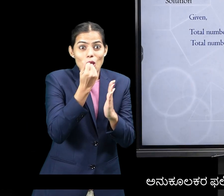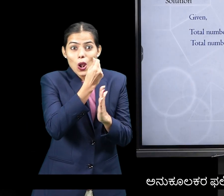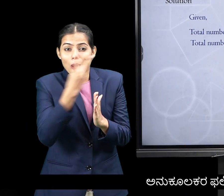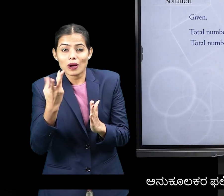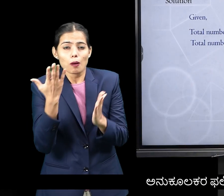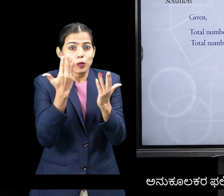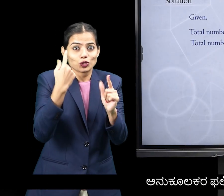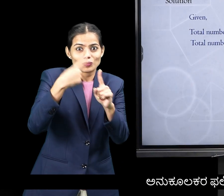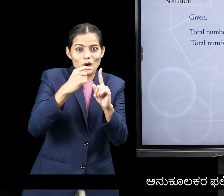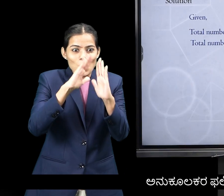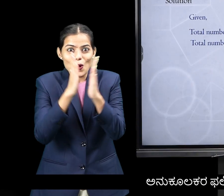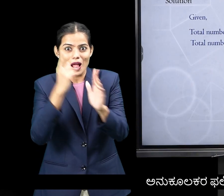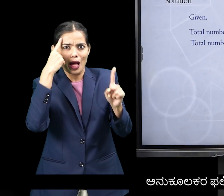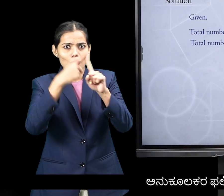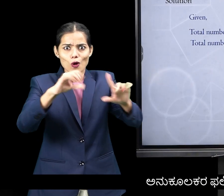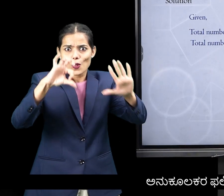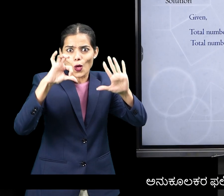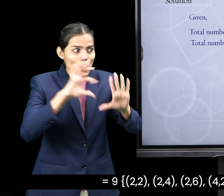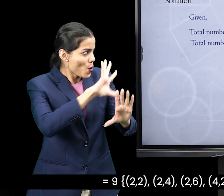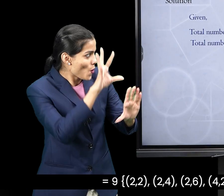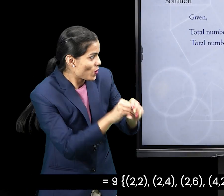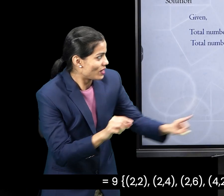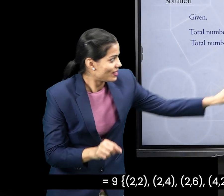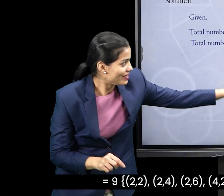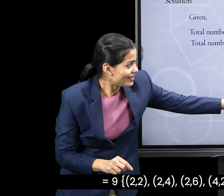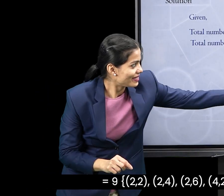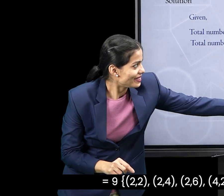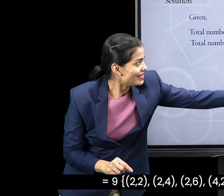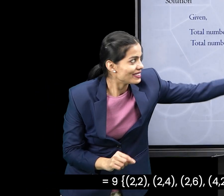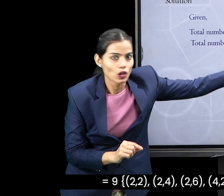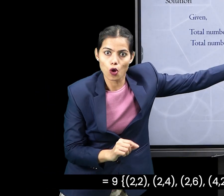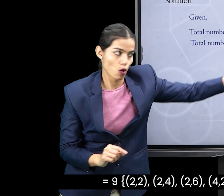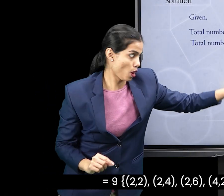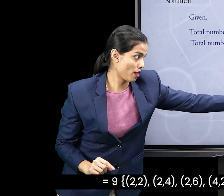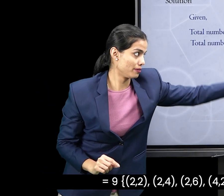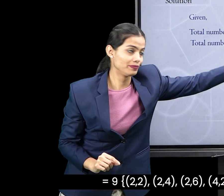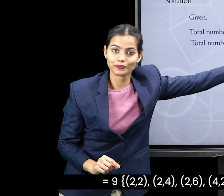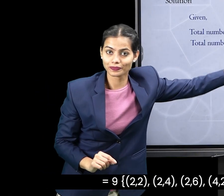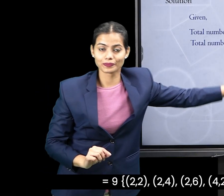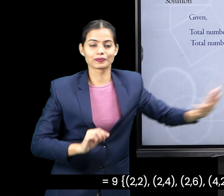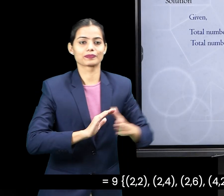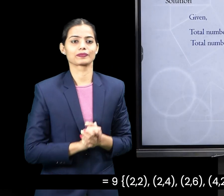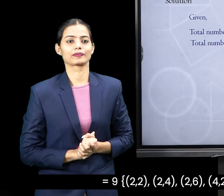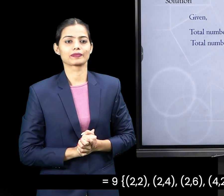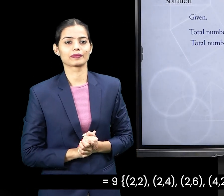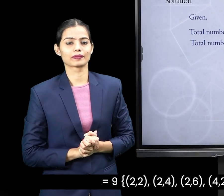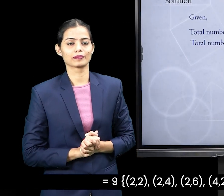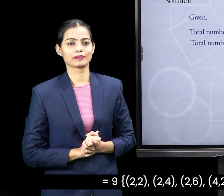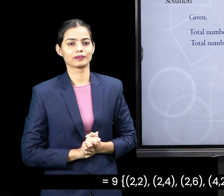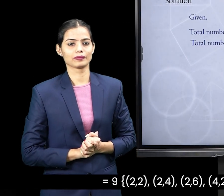ಅನುಕೂಲಕರ ಫಲಿತಾಂಶಗಳ ಒಟ್ಟು ಸಂಖ್ಯೆ ಈಸ್ ಈಕ್ವಲ್ ಟು 9 ಆಫ್ 2, 2, 2, 4, 2, 6, 4, 2, 4, 4,